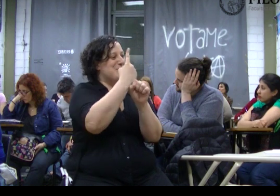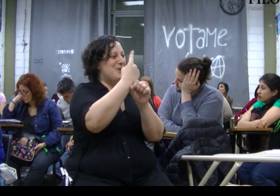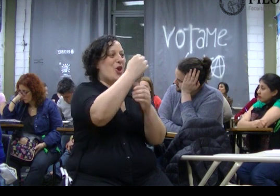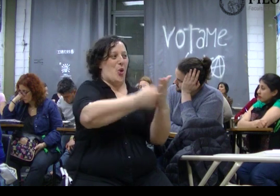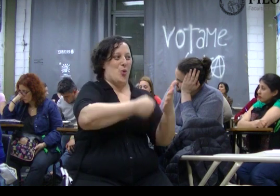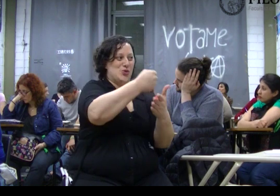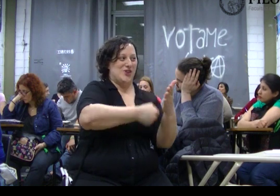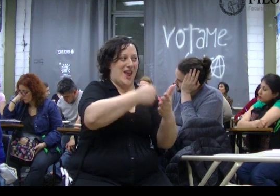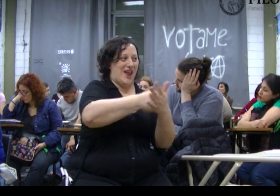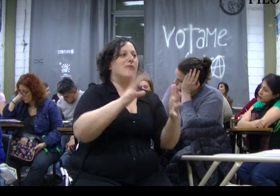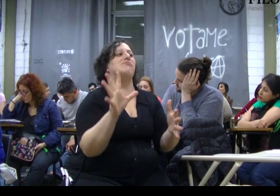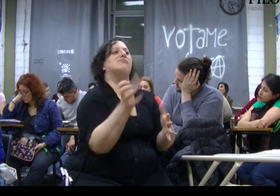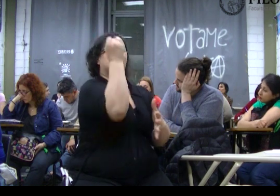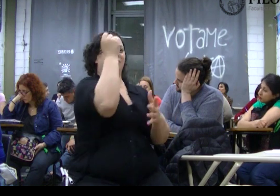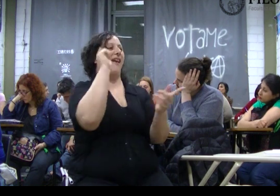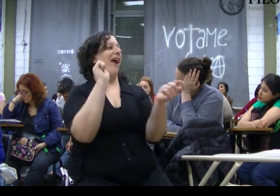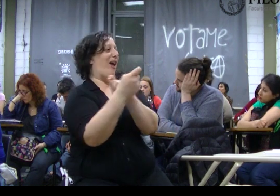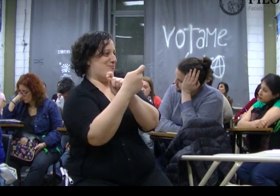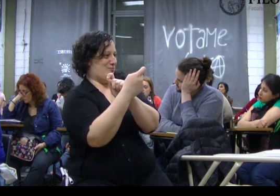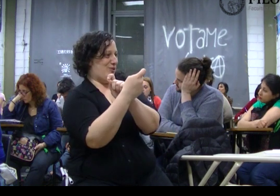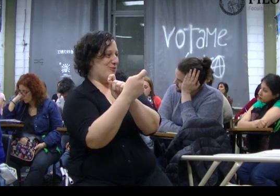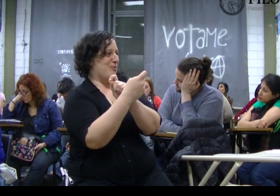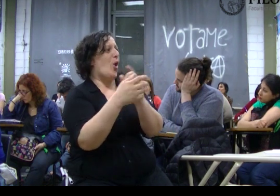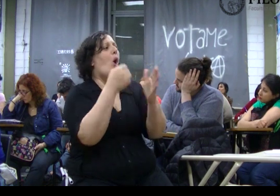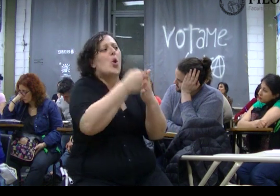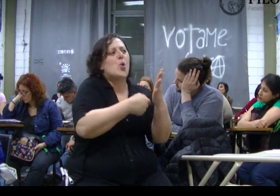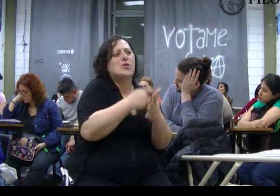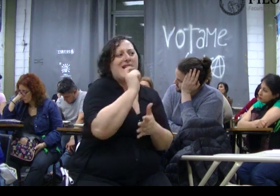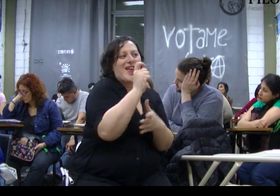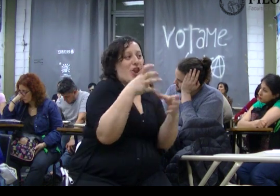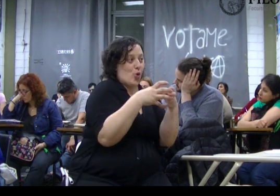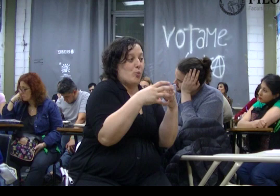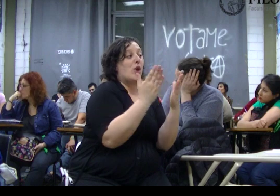Una lucha estudiantil, y no solo estudiantil, sino también en los colectivos